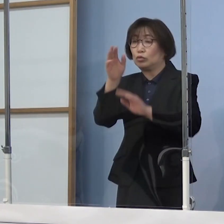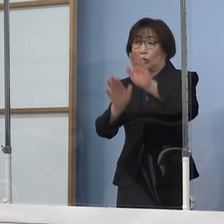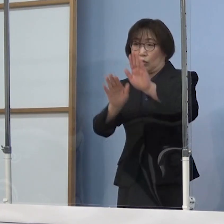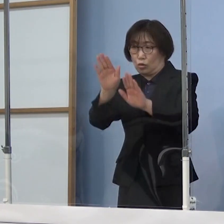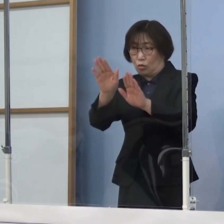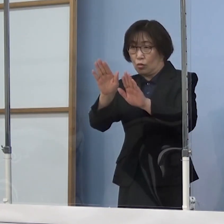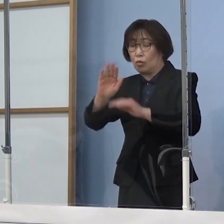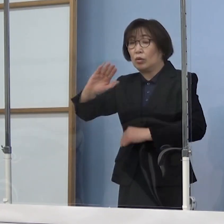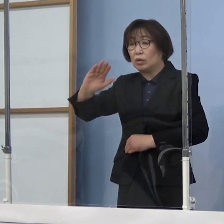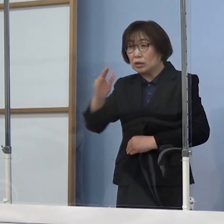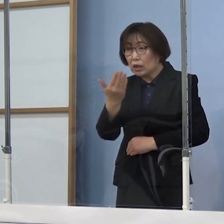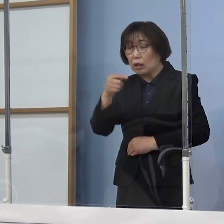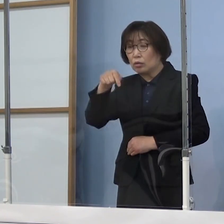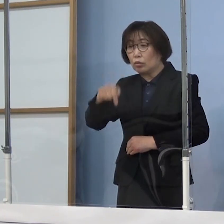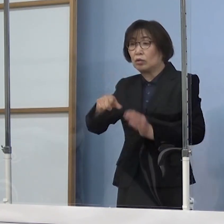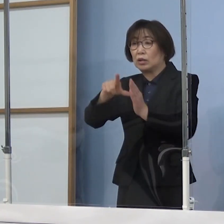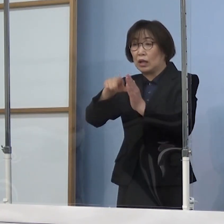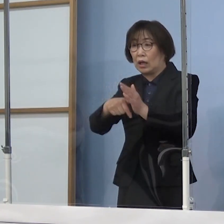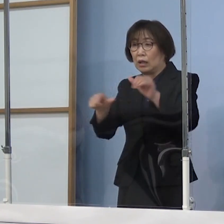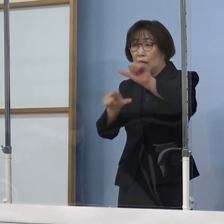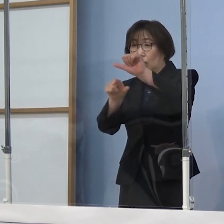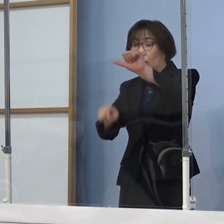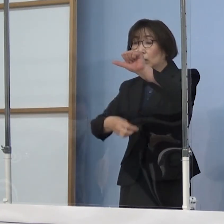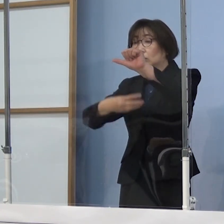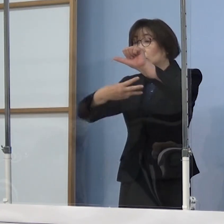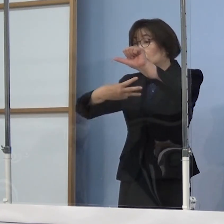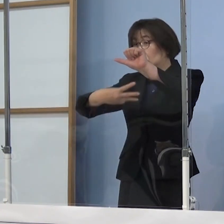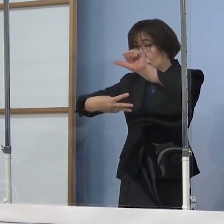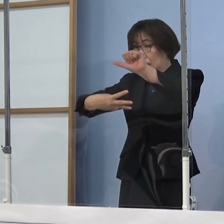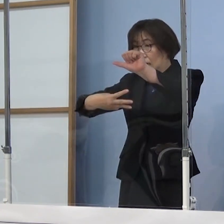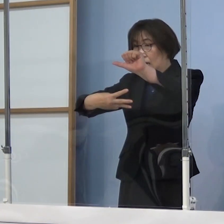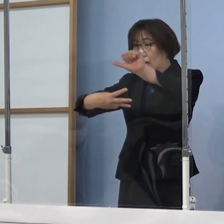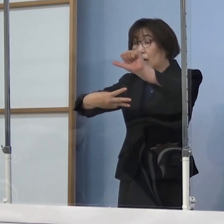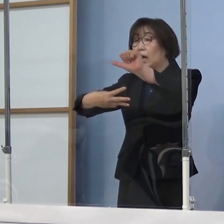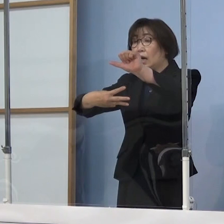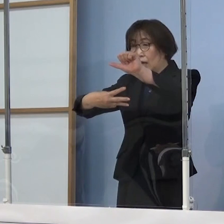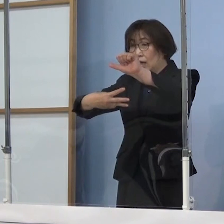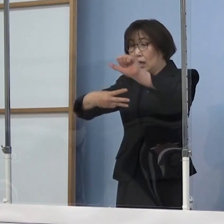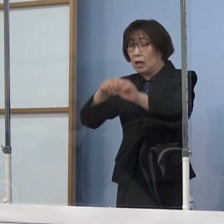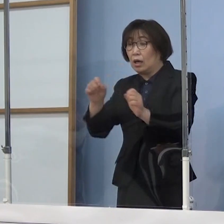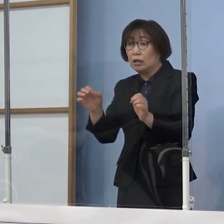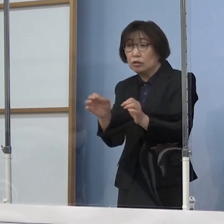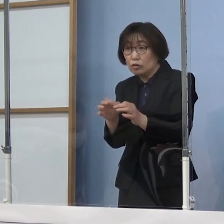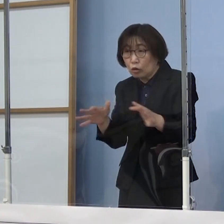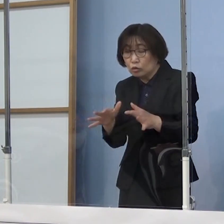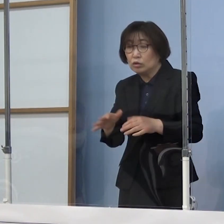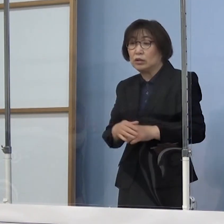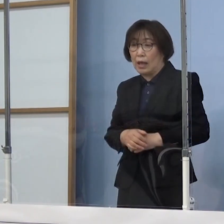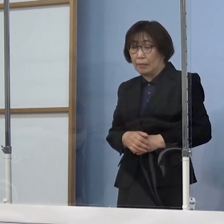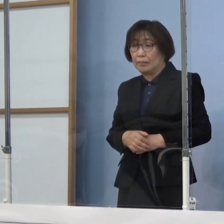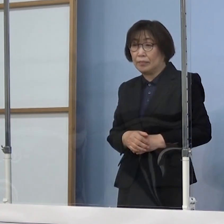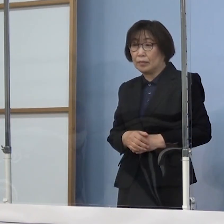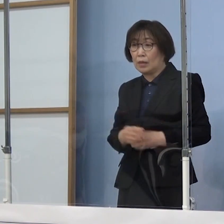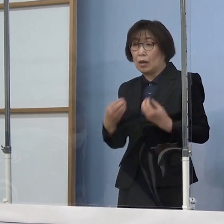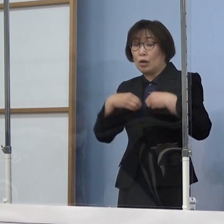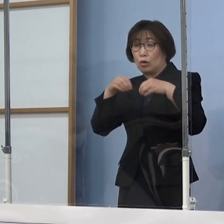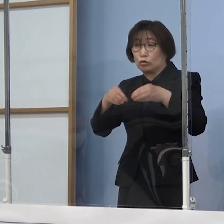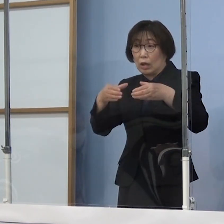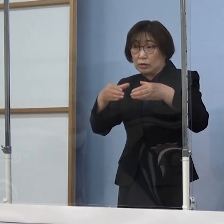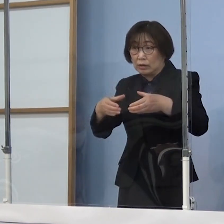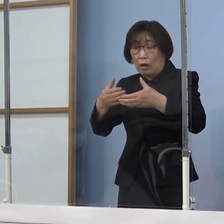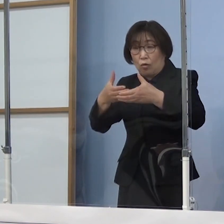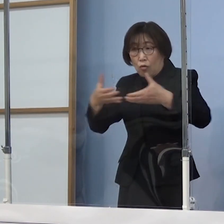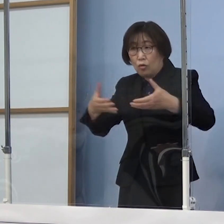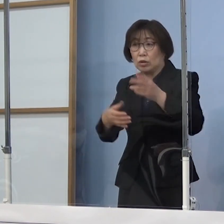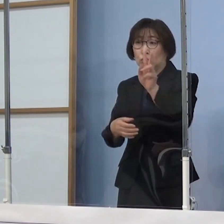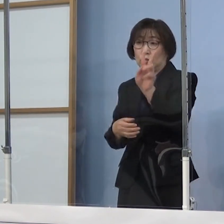で、今度は5月の3日です。突然2つの大きなクラスターが同時